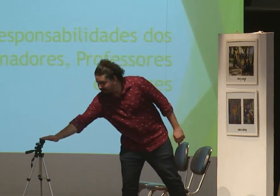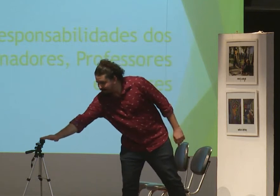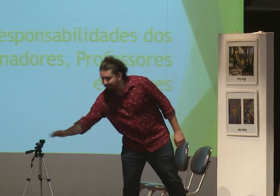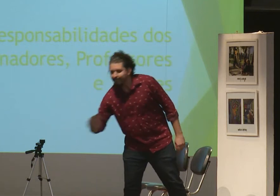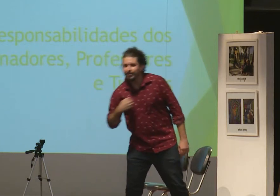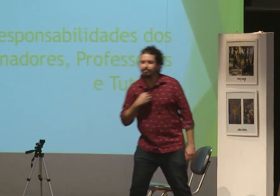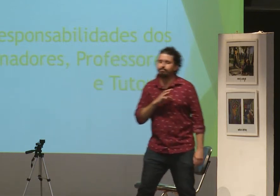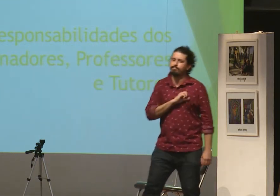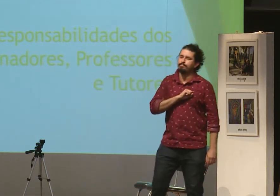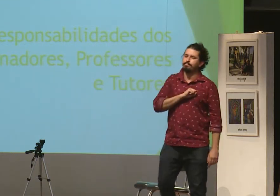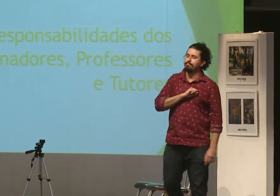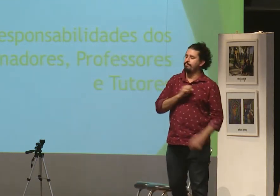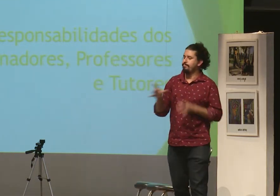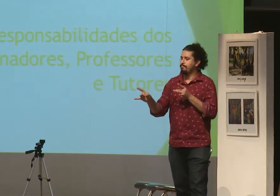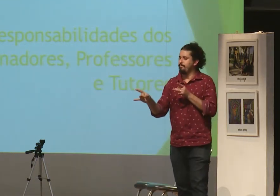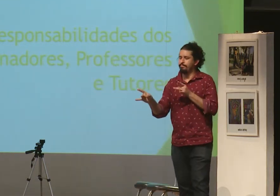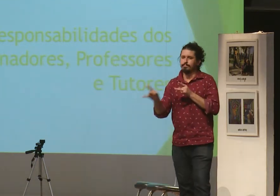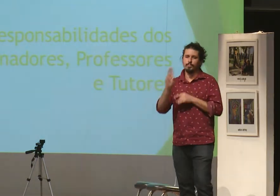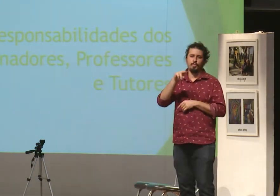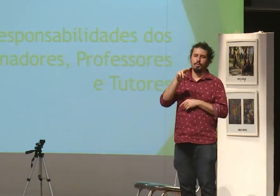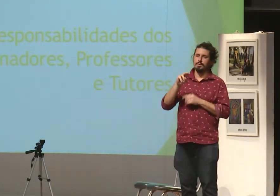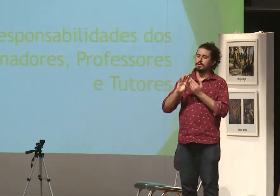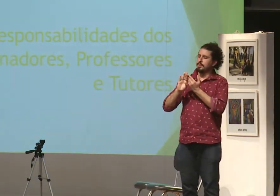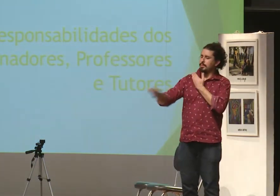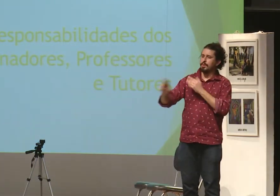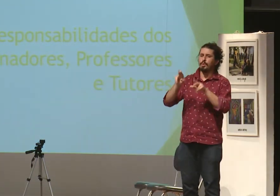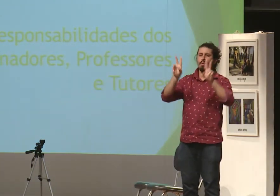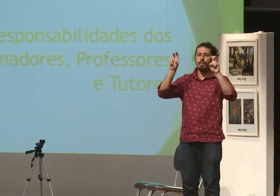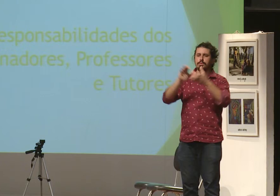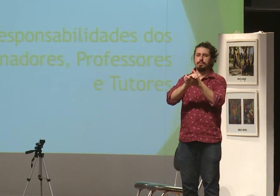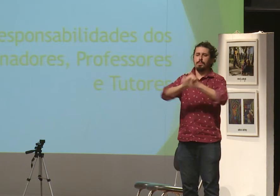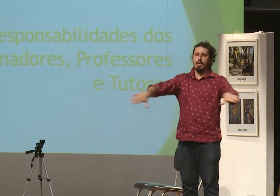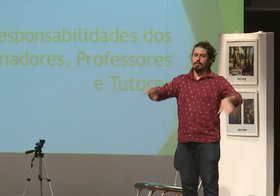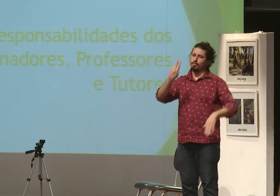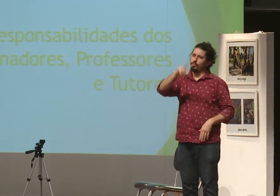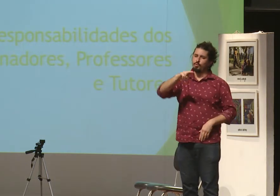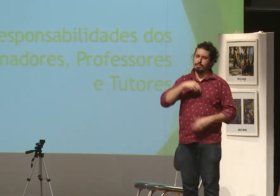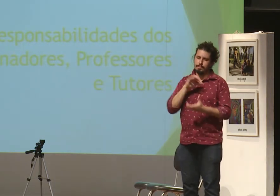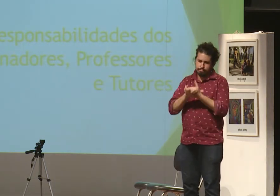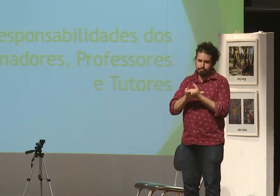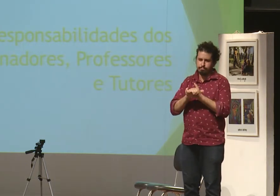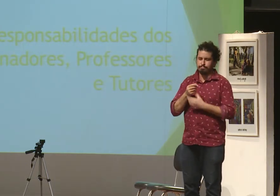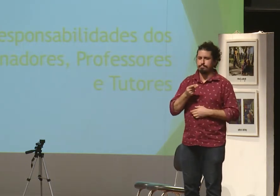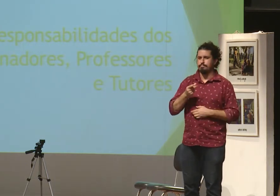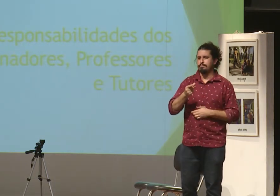Com o auxílio da câmera, assim, eu amo a câmera, assim, são algo que eu nunca vou me separar, é um casamento para a